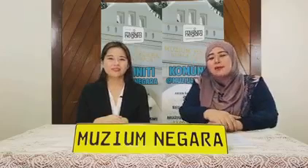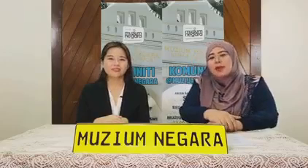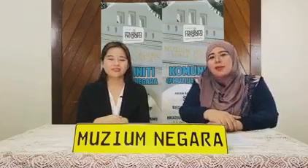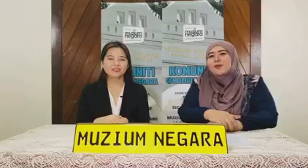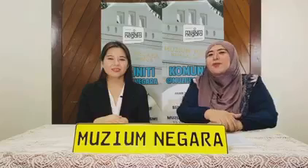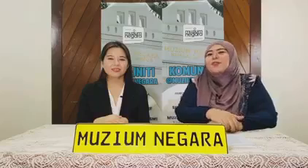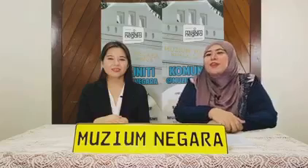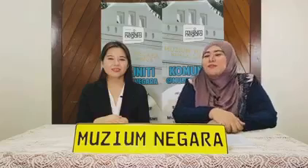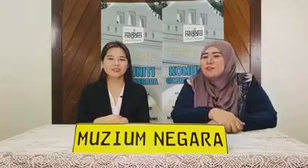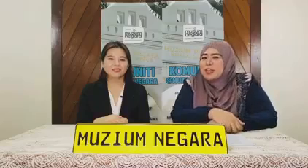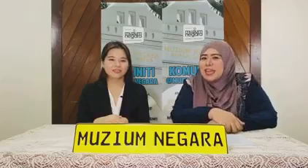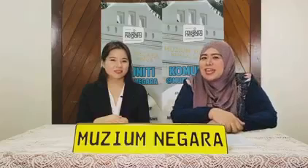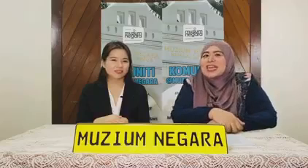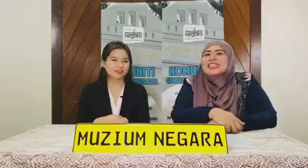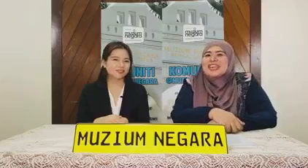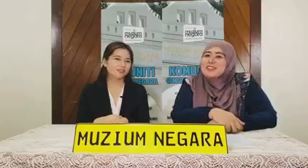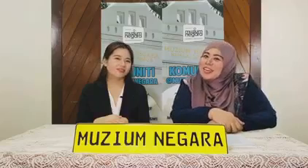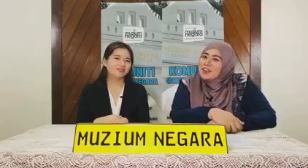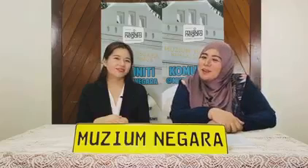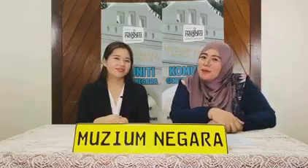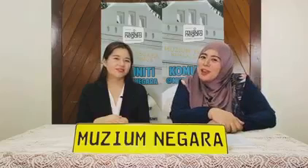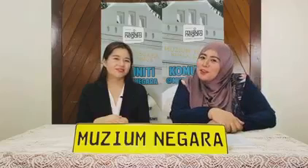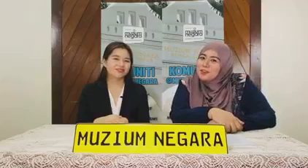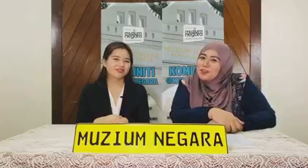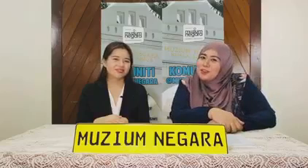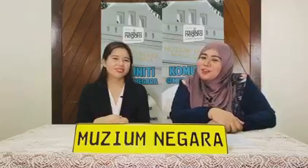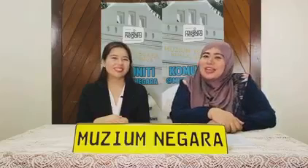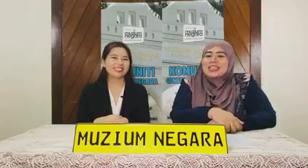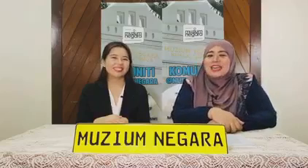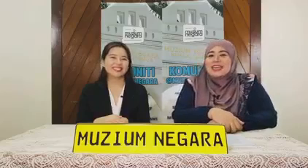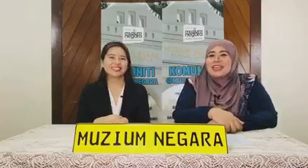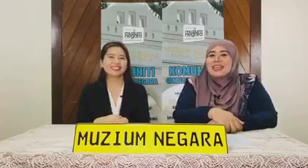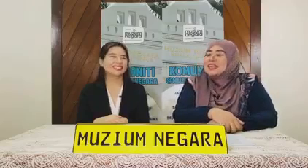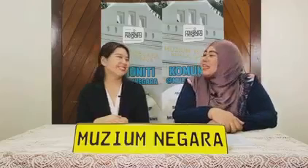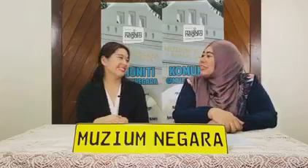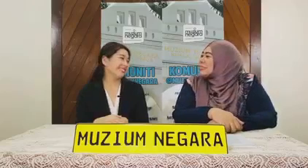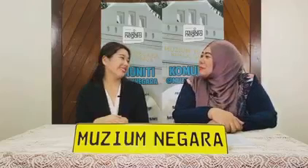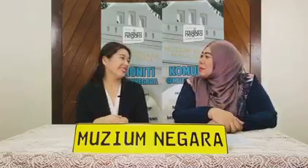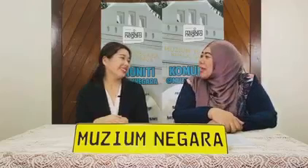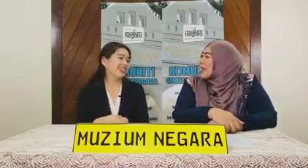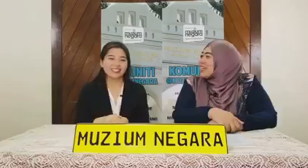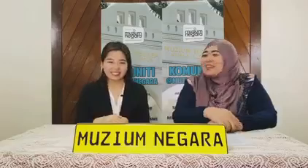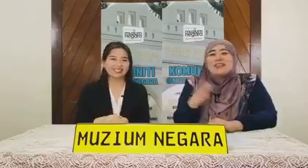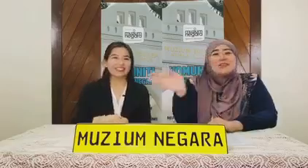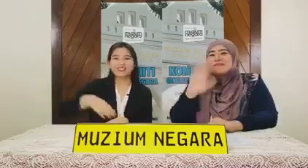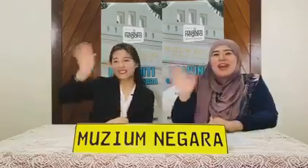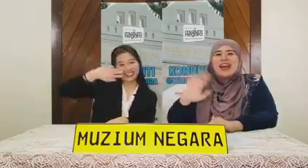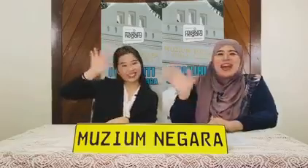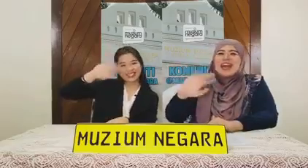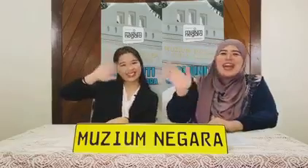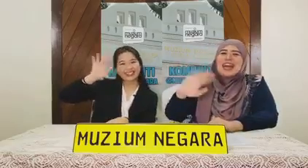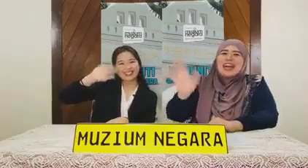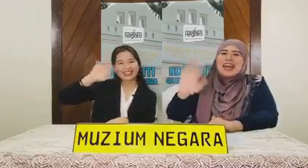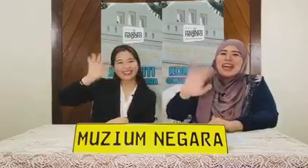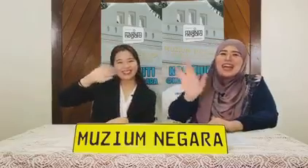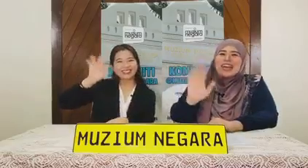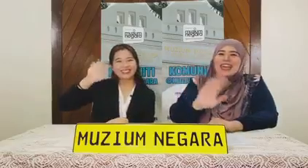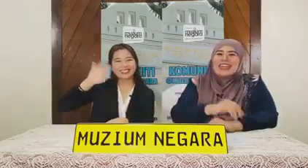hadapan untuk kemunculan cikgu-cikgu yang baru. Yeah. Jadi, kita say bye-bye. Yeah. Bye.